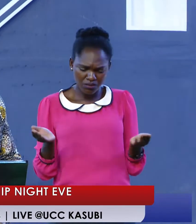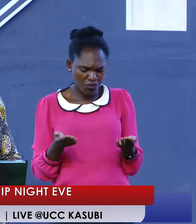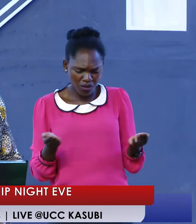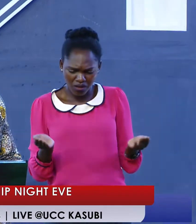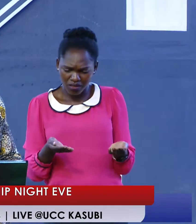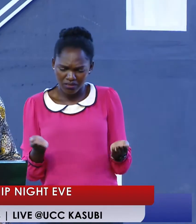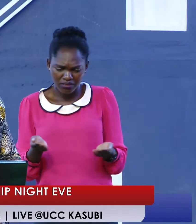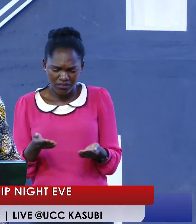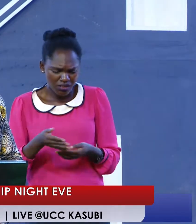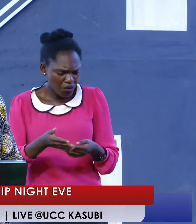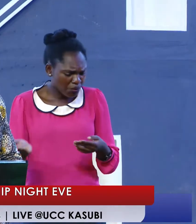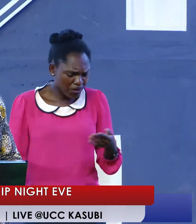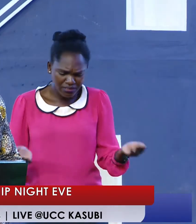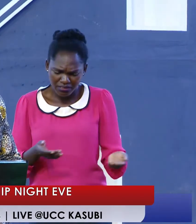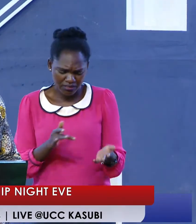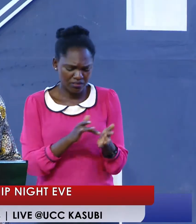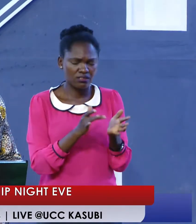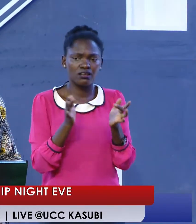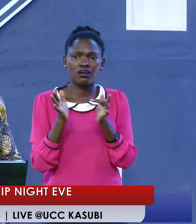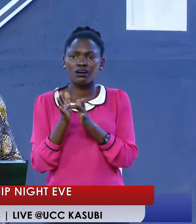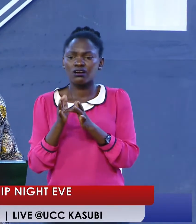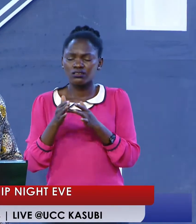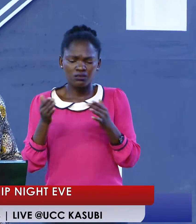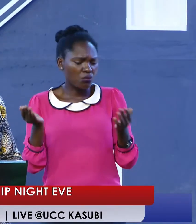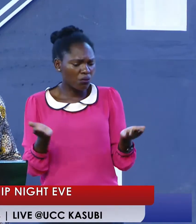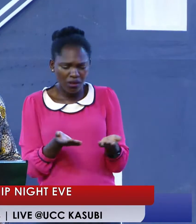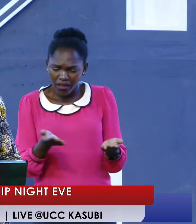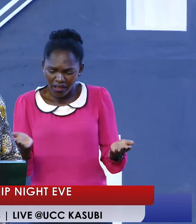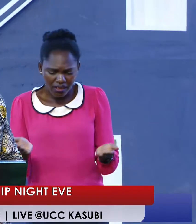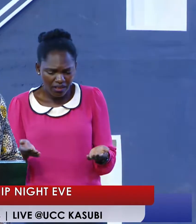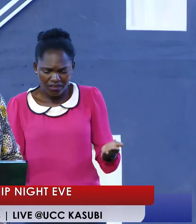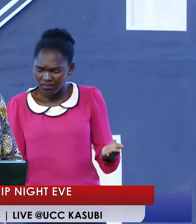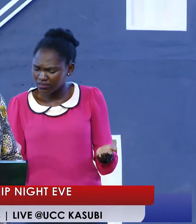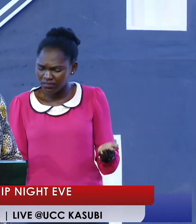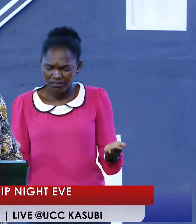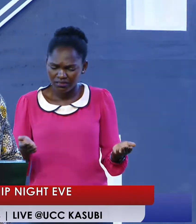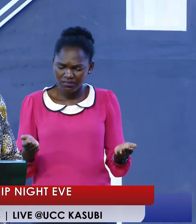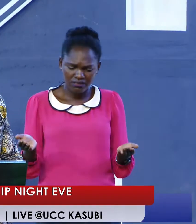holy wa, yes, holy wa.